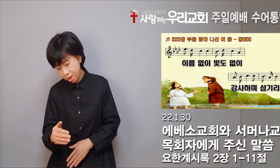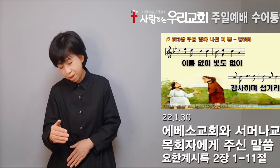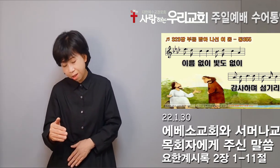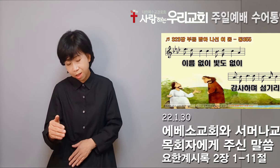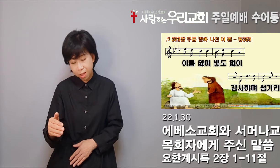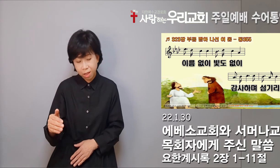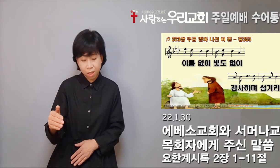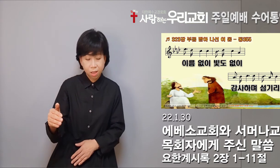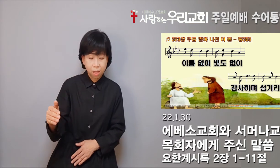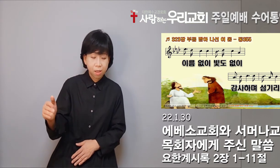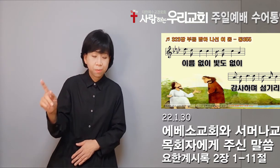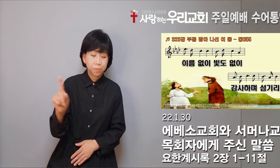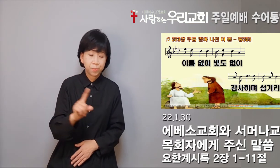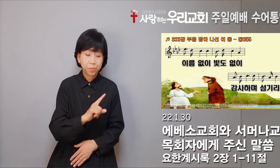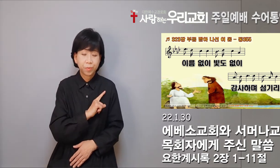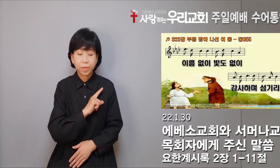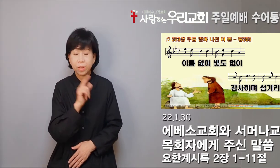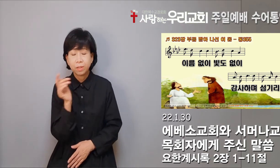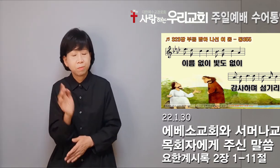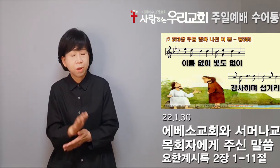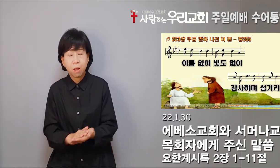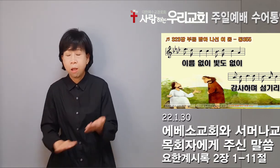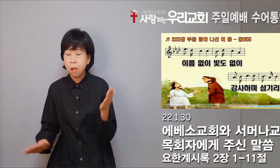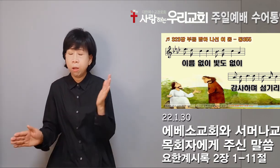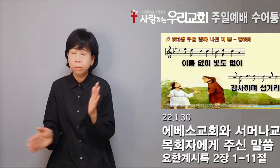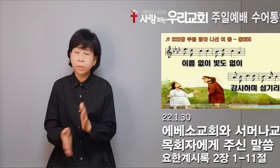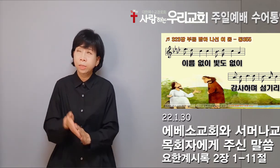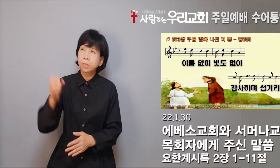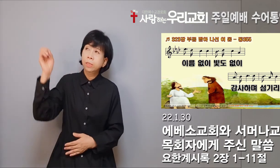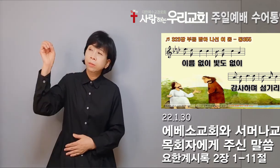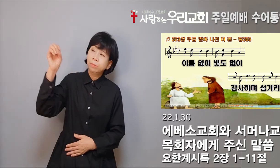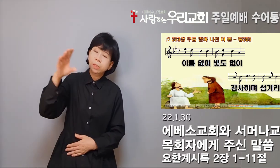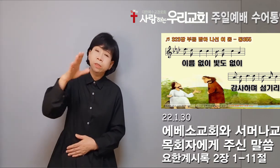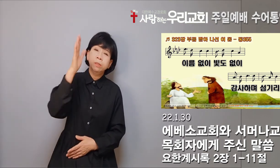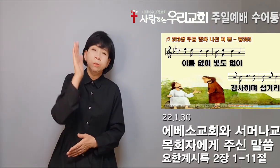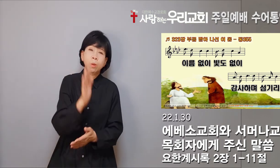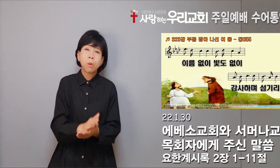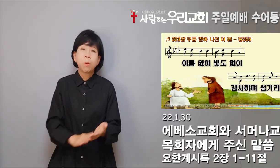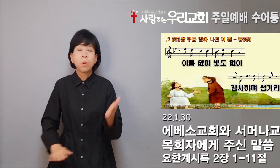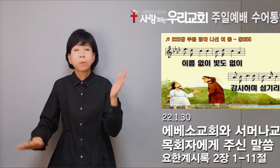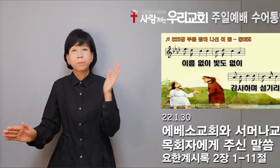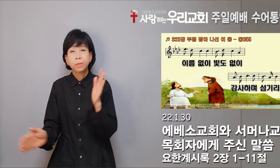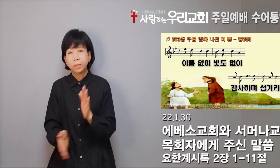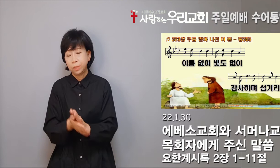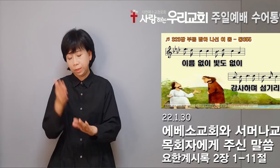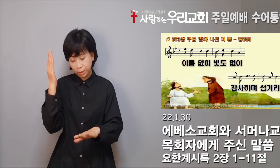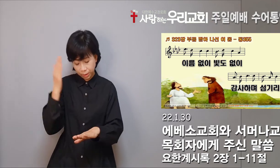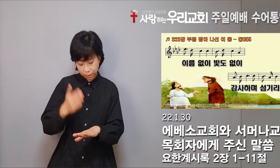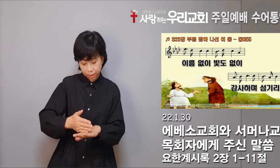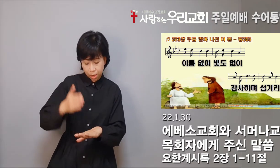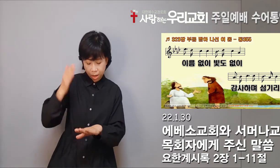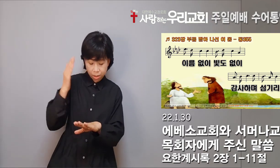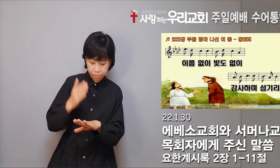가오리다. 이름 없이 빛도 없이